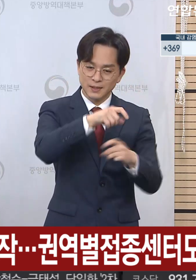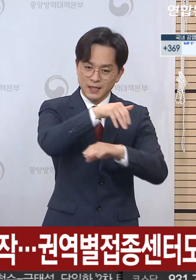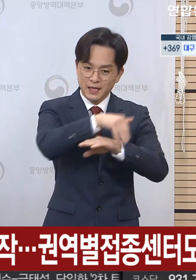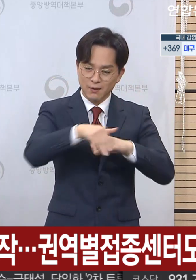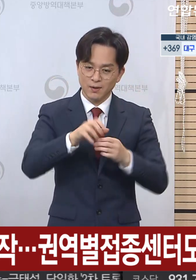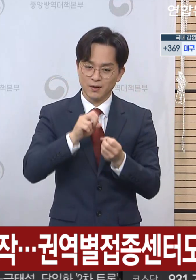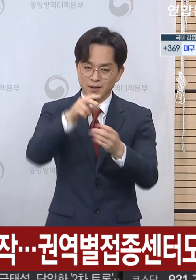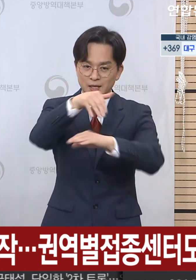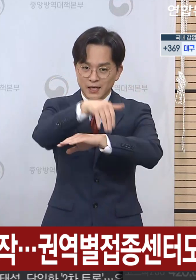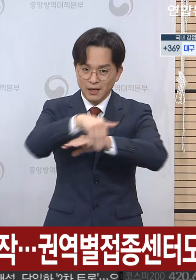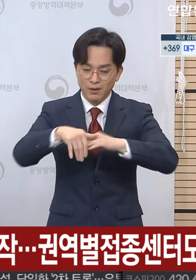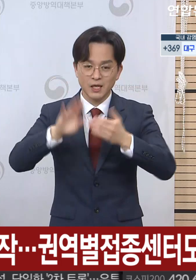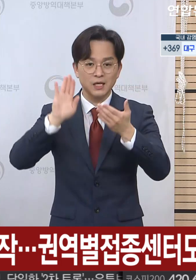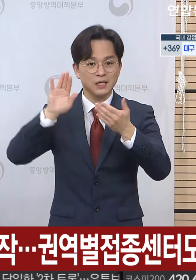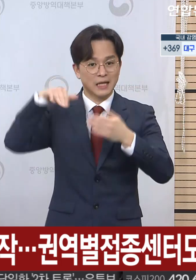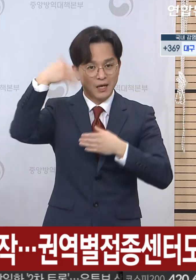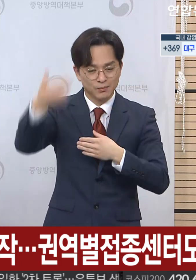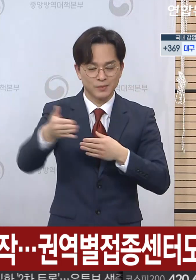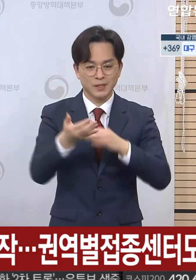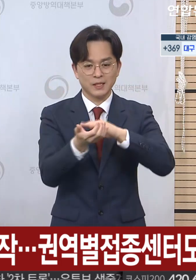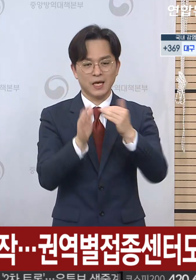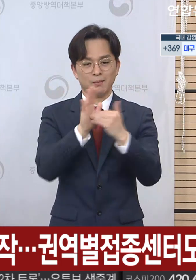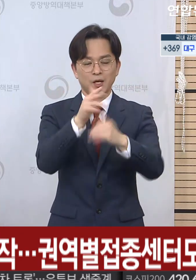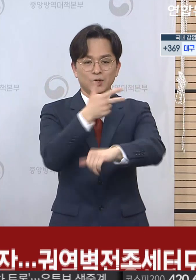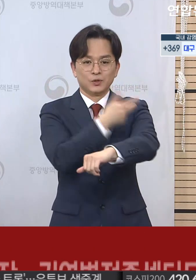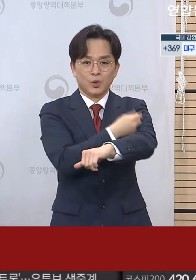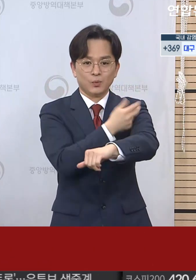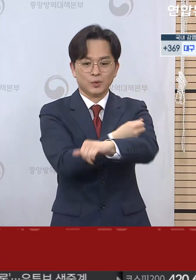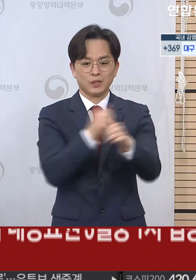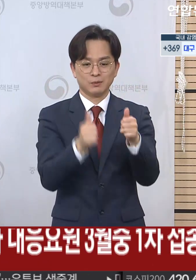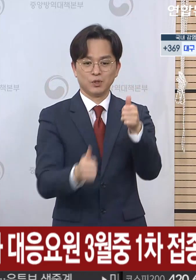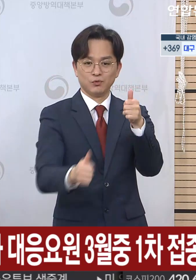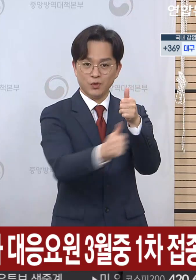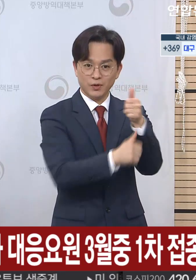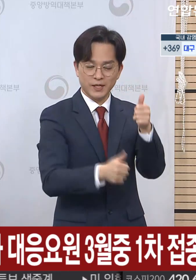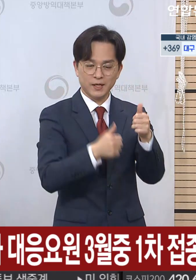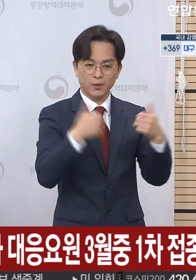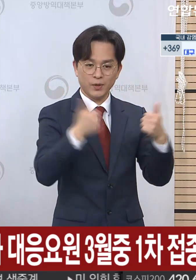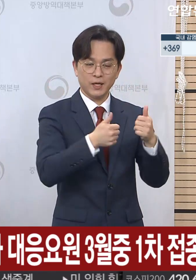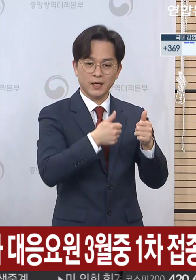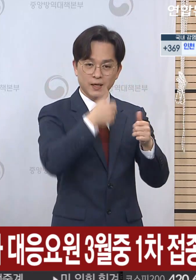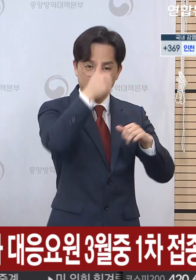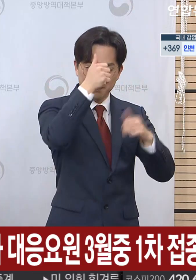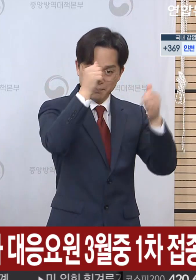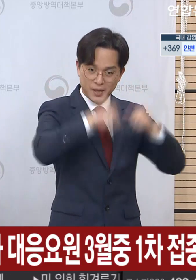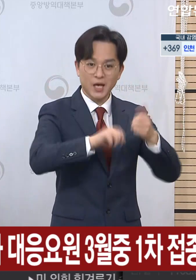예방접종 전문위원회의 심의를 거쳐서 매월 시행계획을 마련하여 추진할 예정입니다.